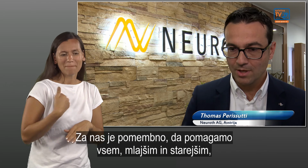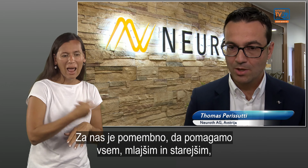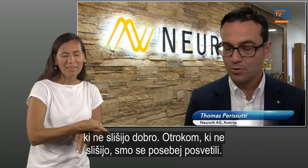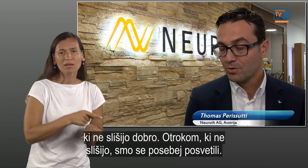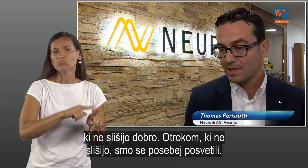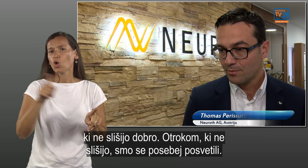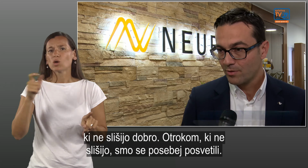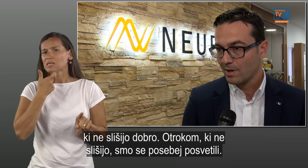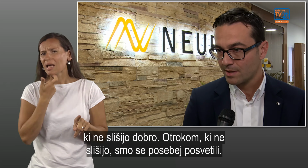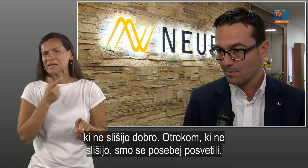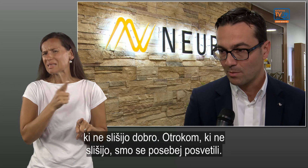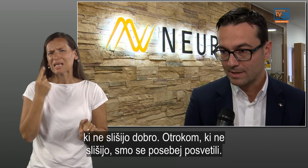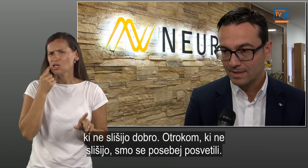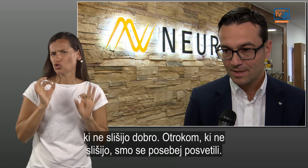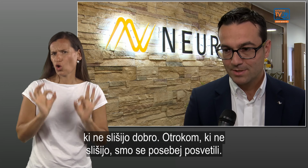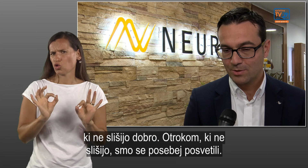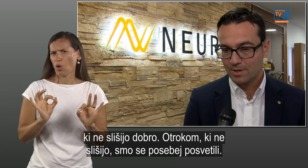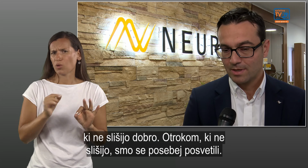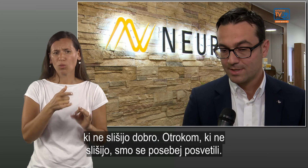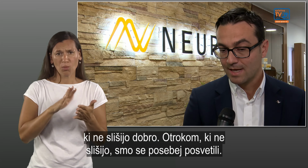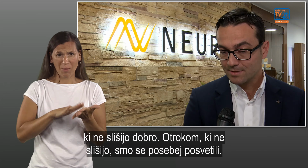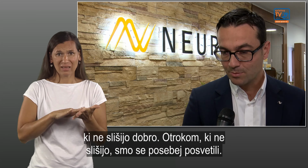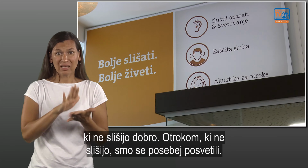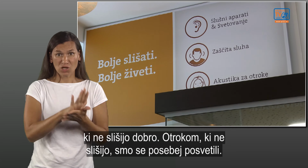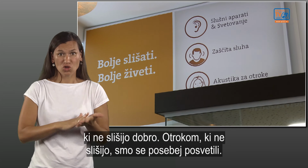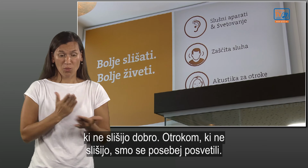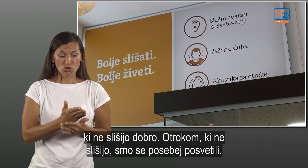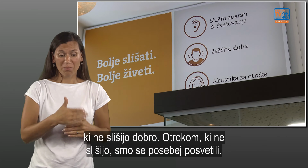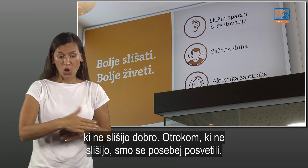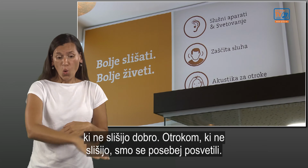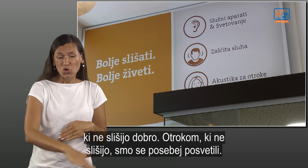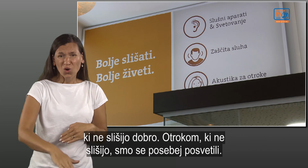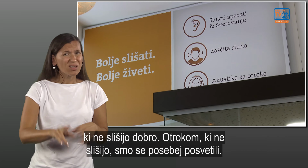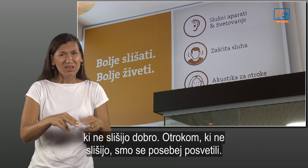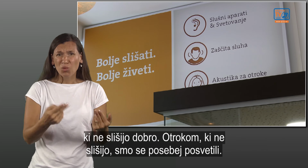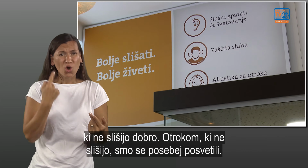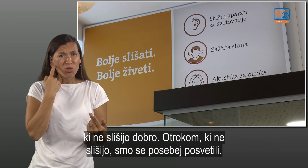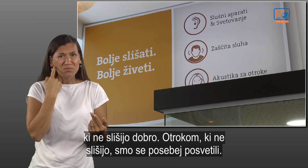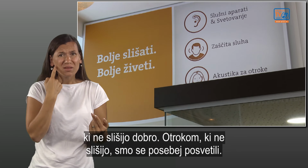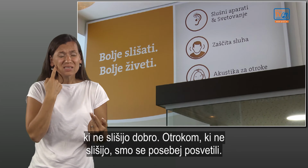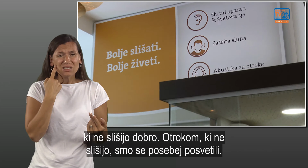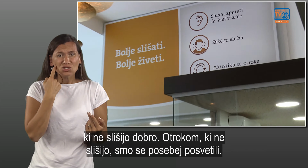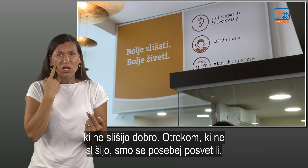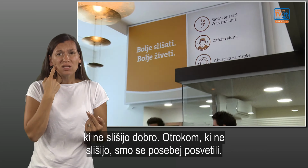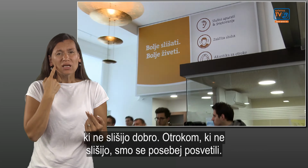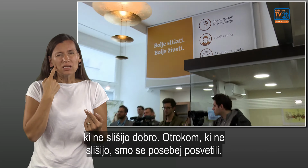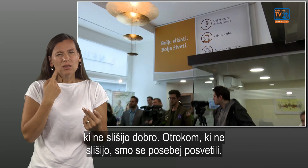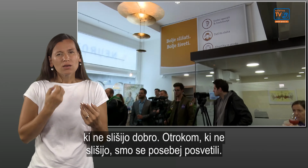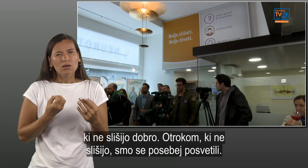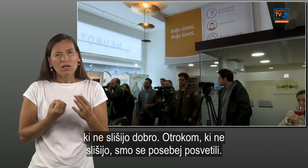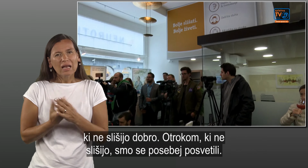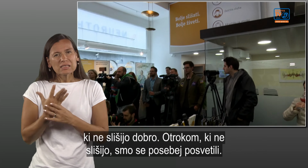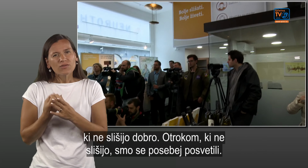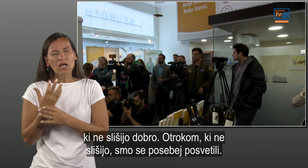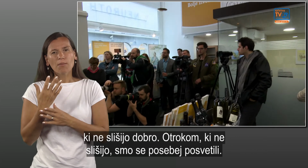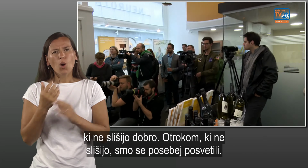old who don't hear very well at the moment. So it starts from children who cannot hear, and we devote